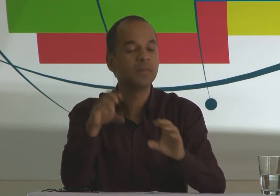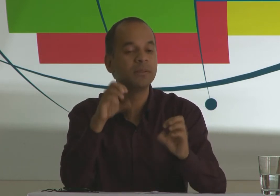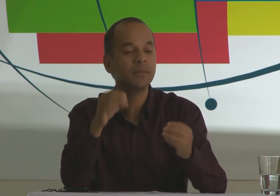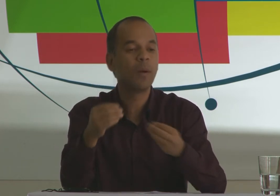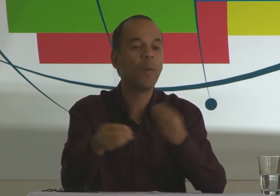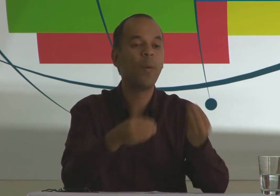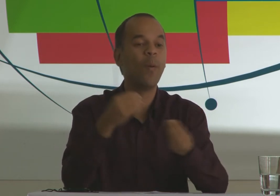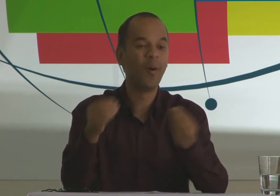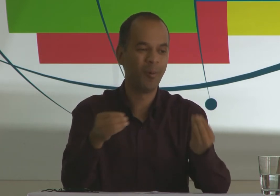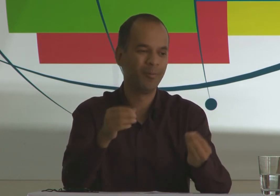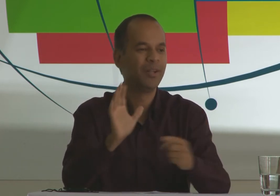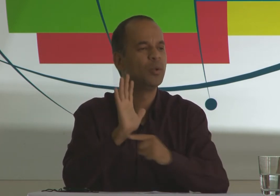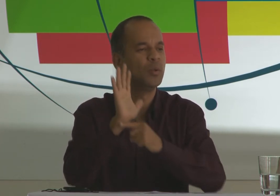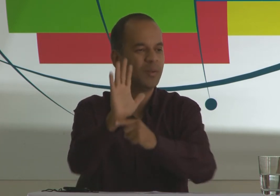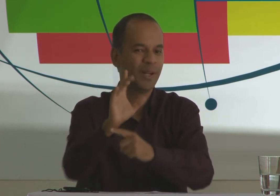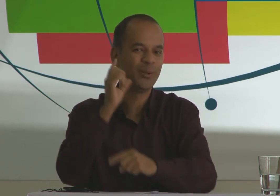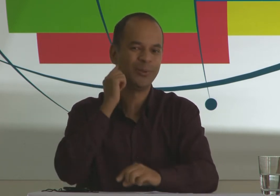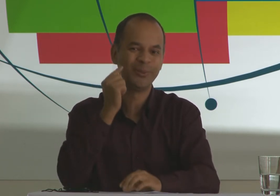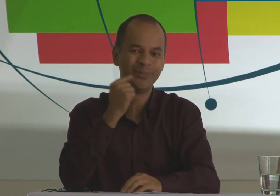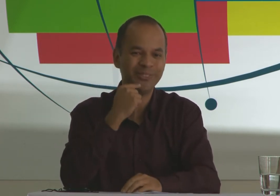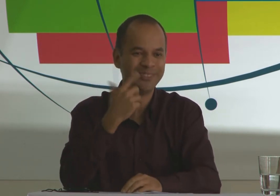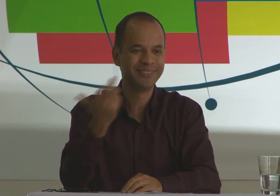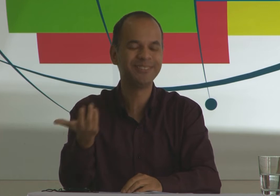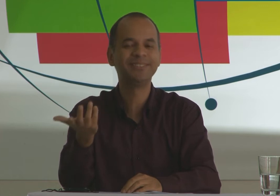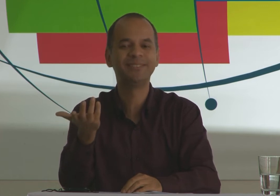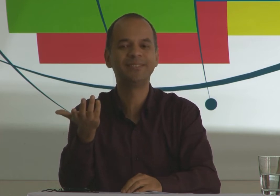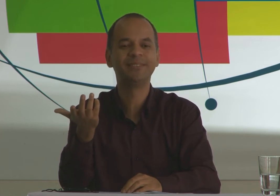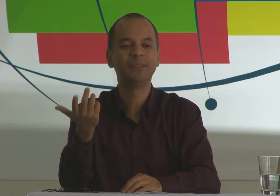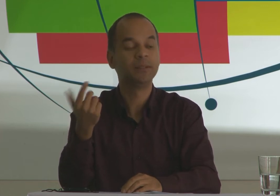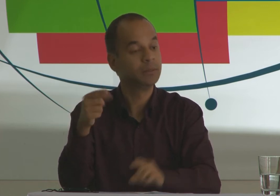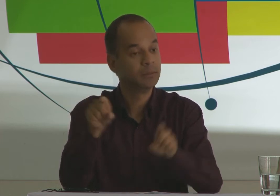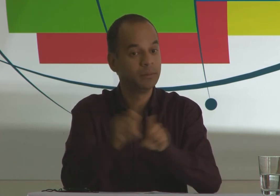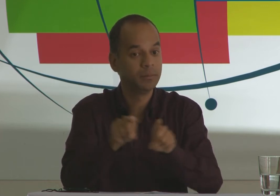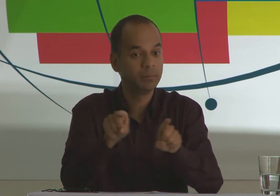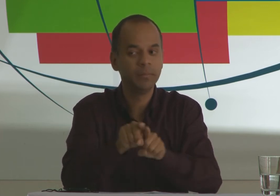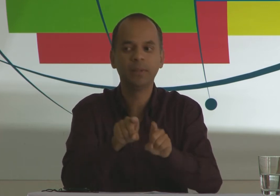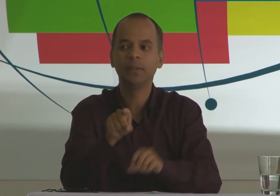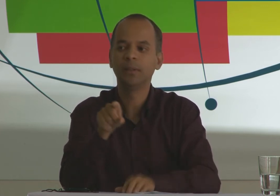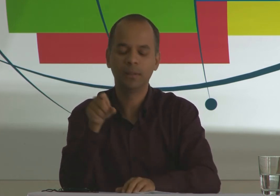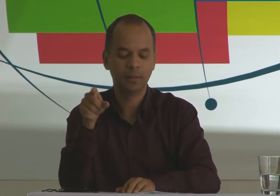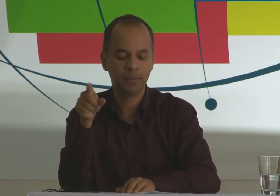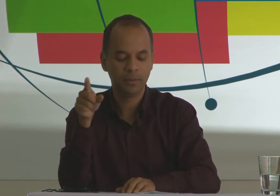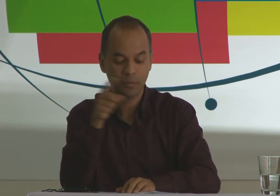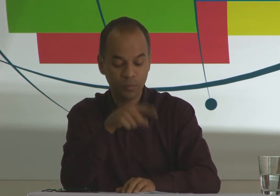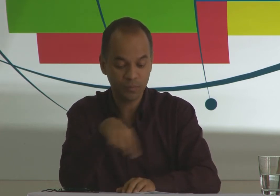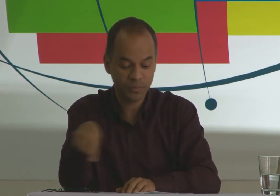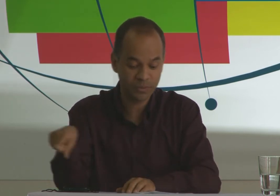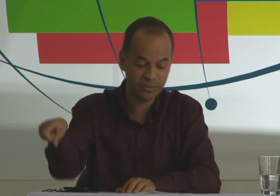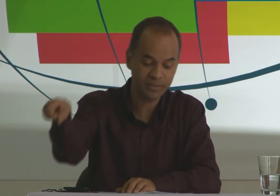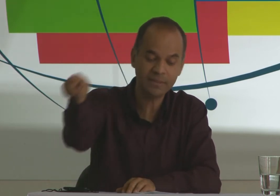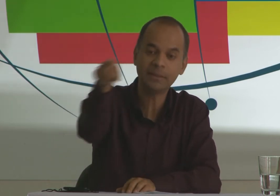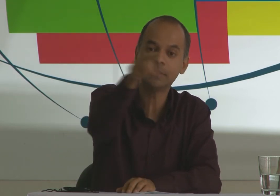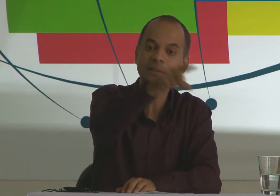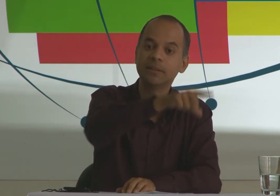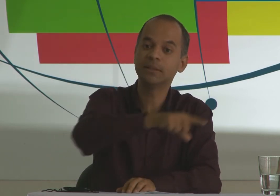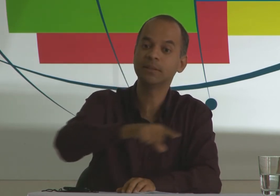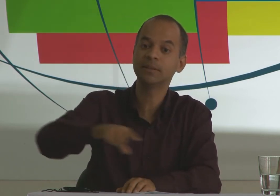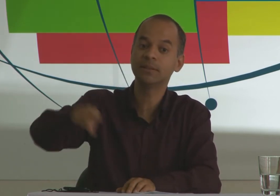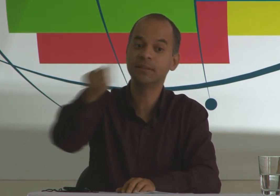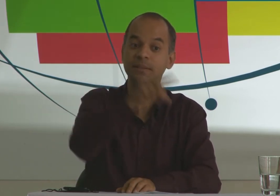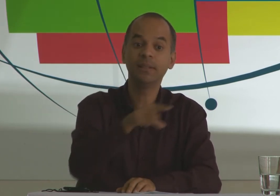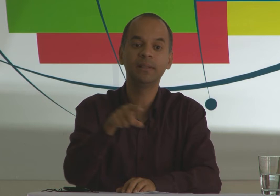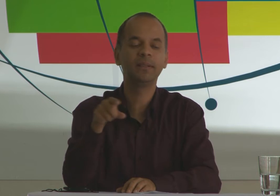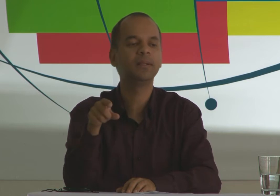me dar outros subsídios para conseguir pensar ainda mais essas possibilidades de conseguir auxiliar como professor de uma estratégia